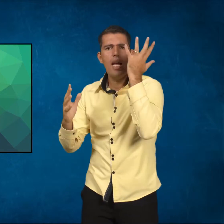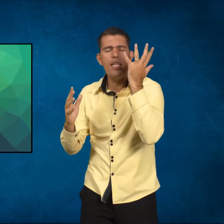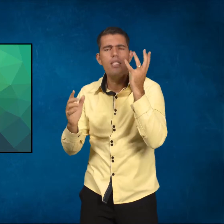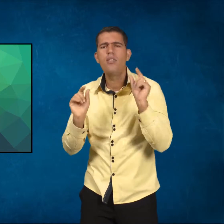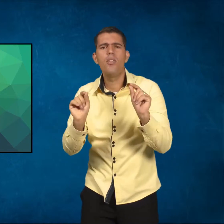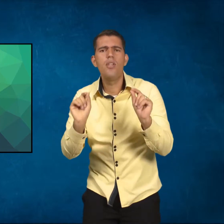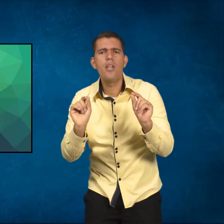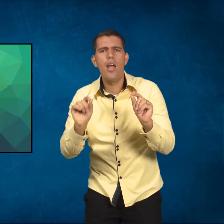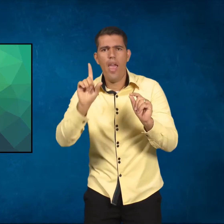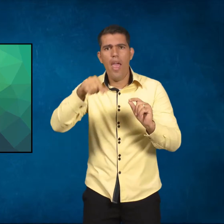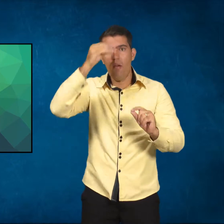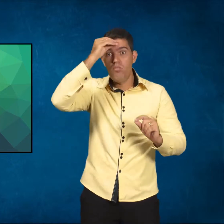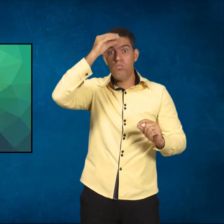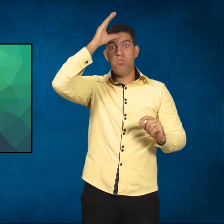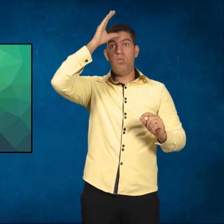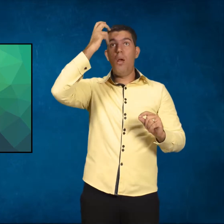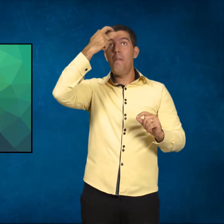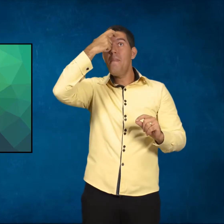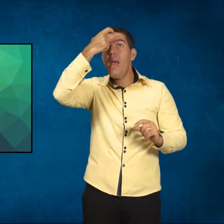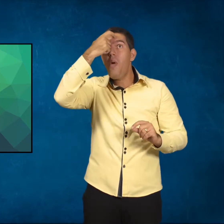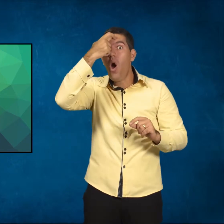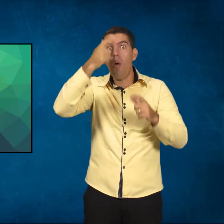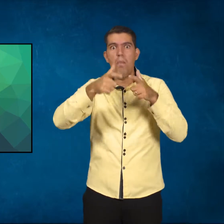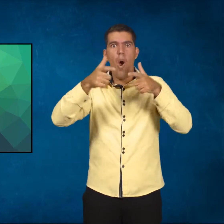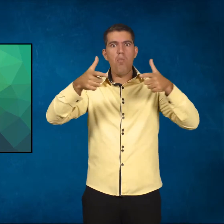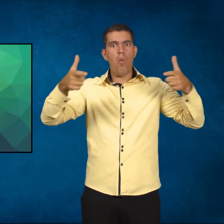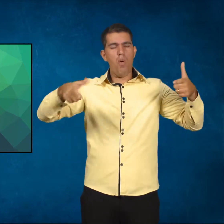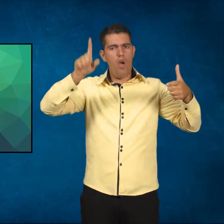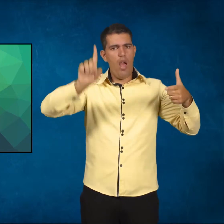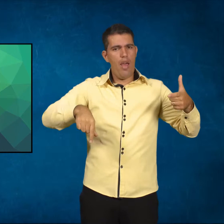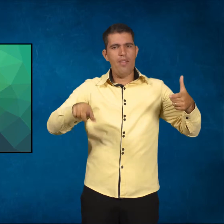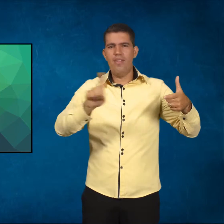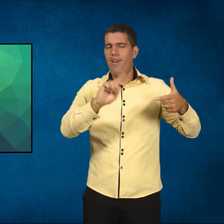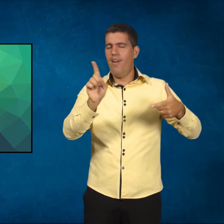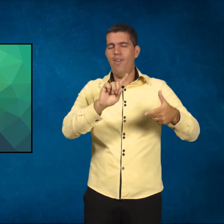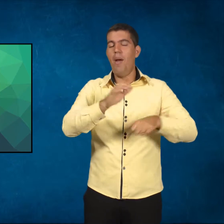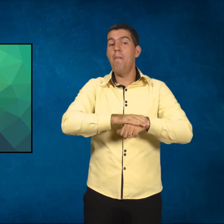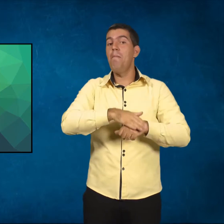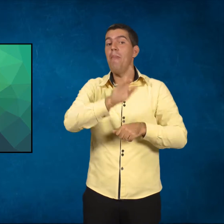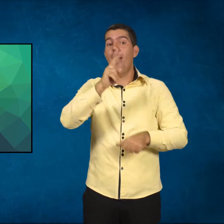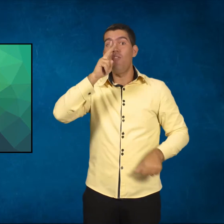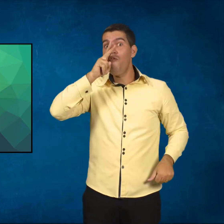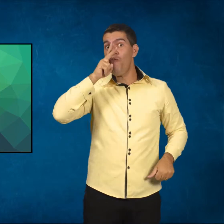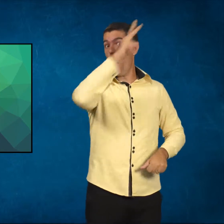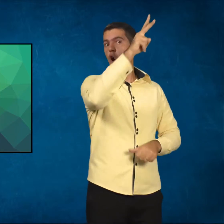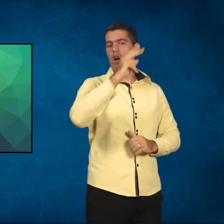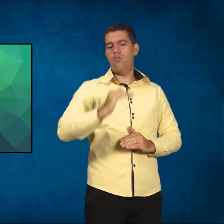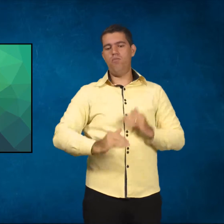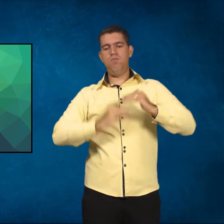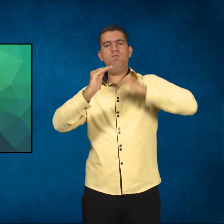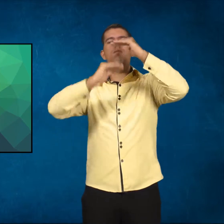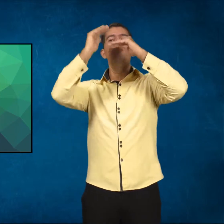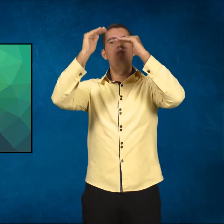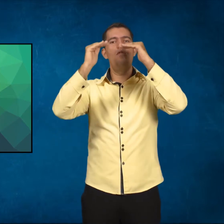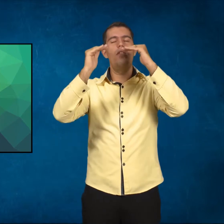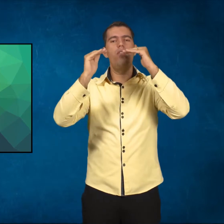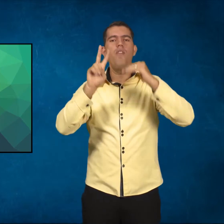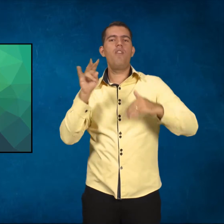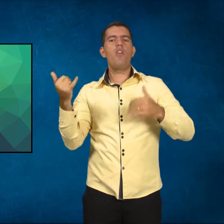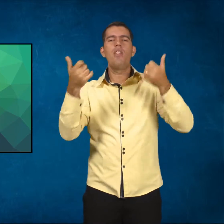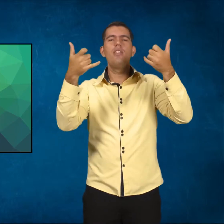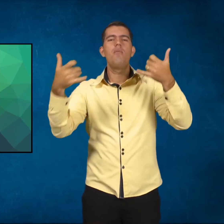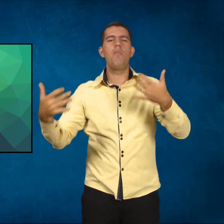acontece seria, na verdade, uma potencialização do desenvolvimento. Então, o que ele fala? Que o